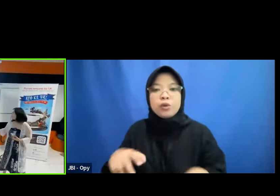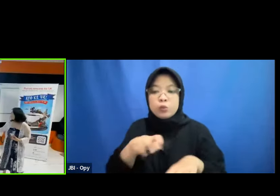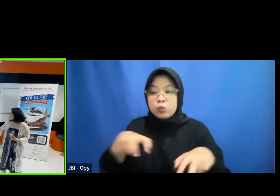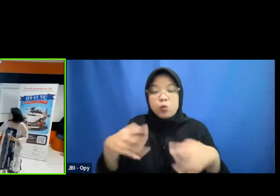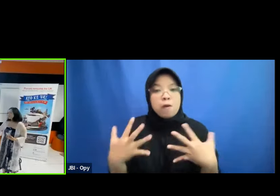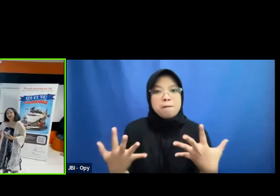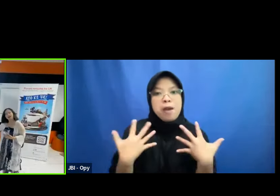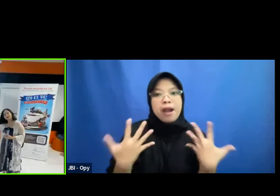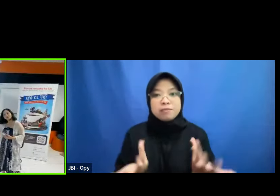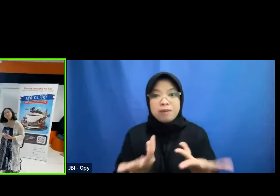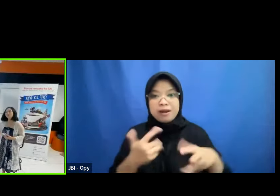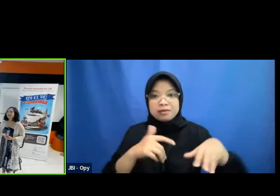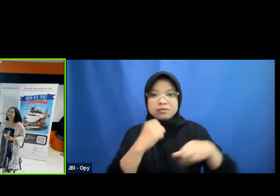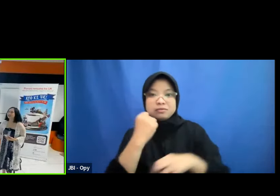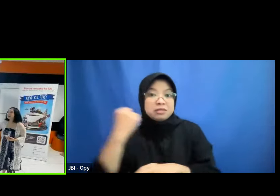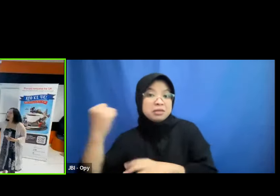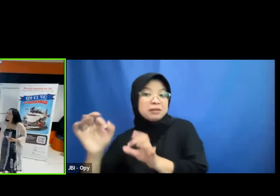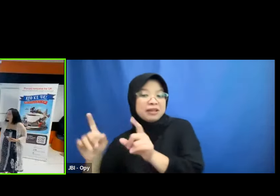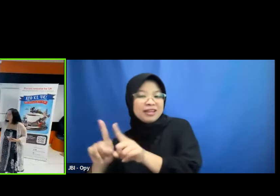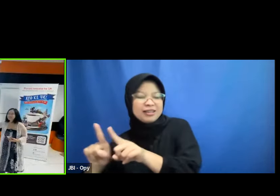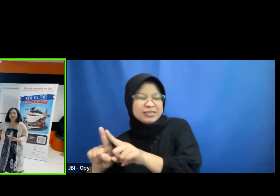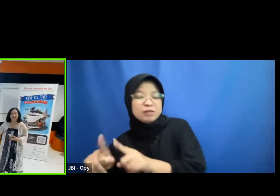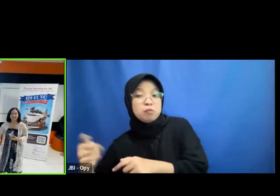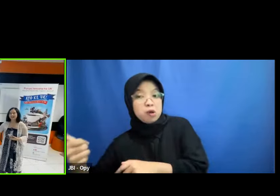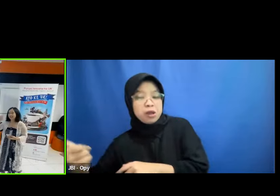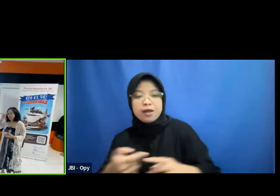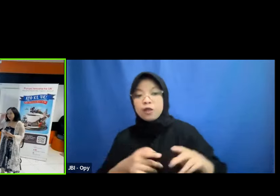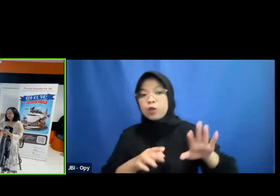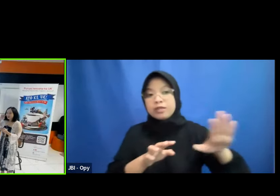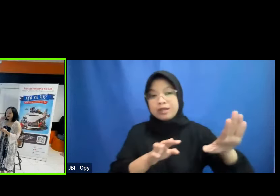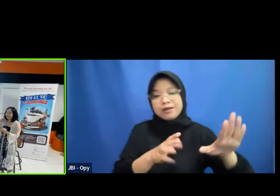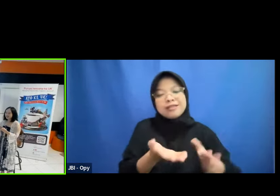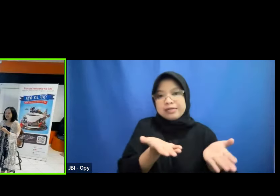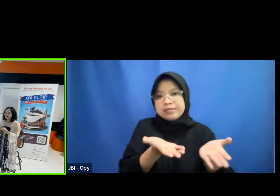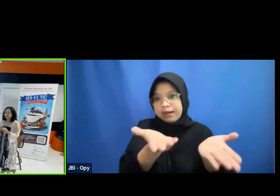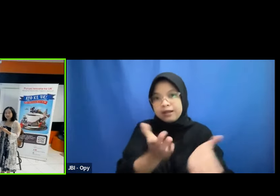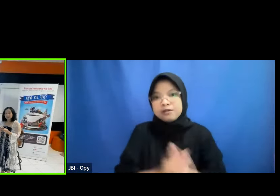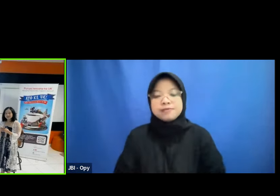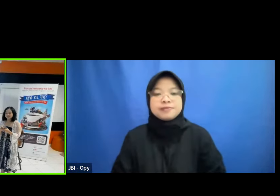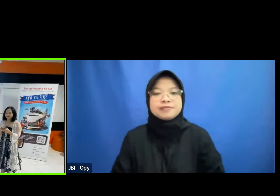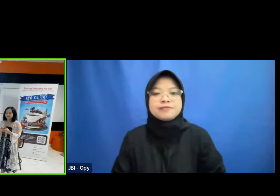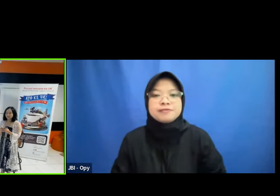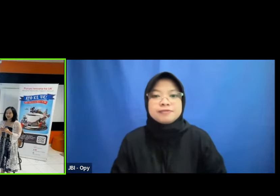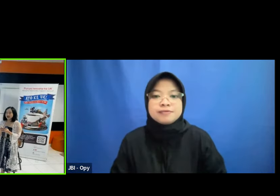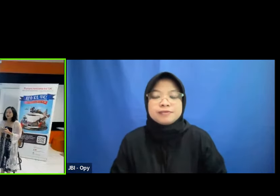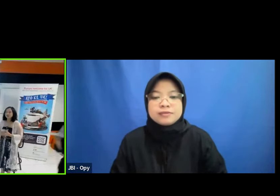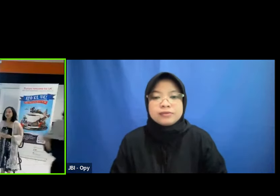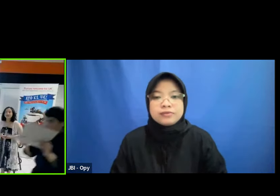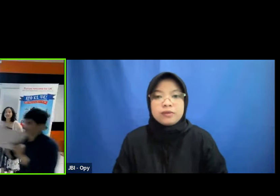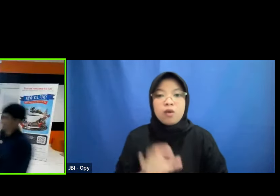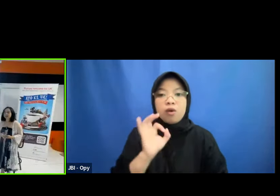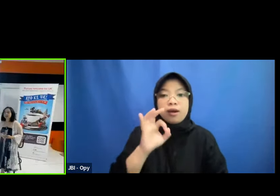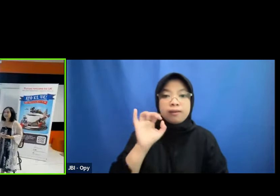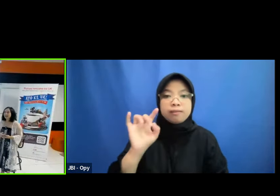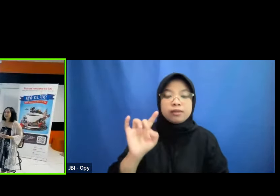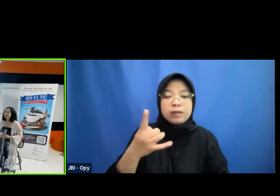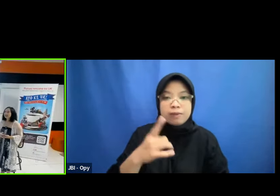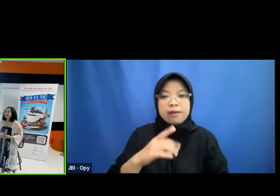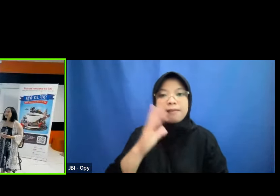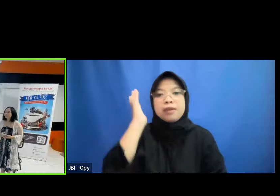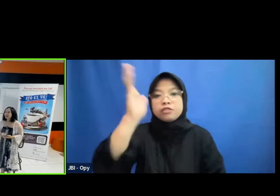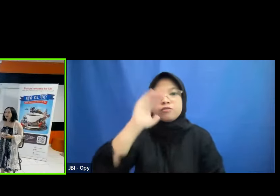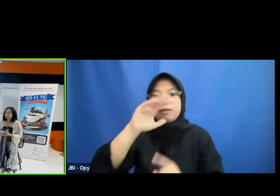bebas mau di sini sebelah aku gitu kan atau di sana gitu oke e teman-teman pertama-tama aku mau memanggil speaker